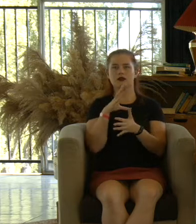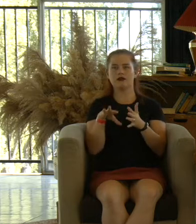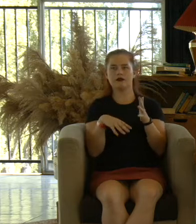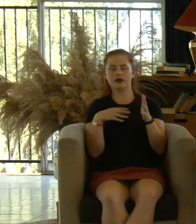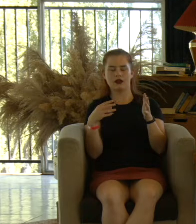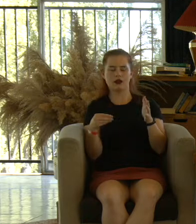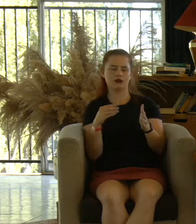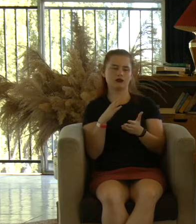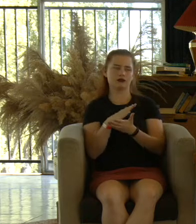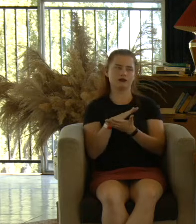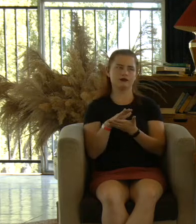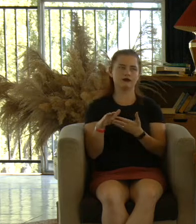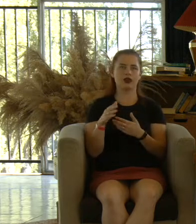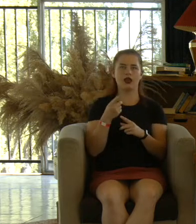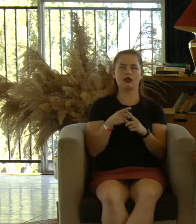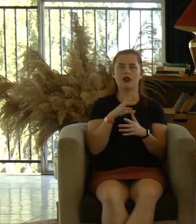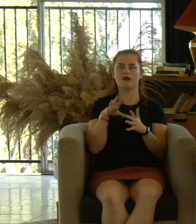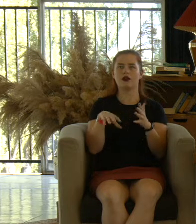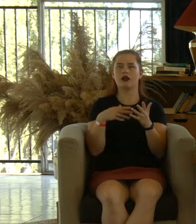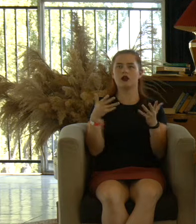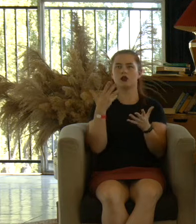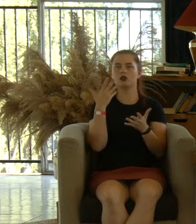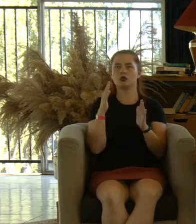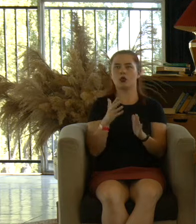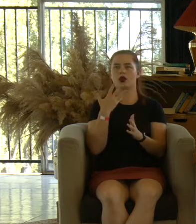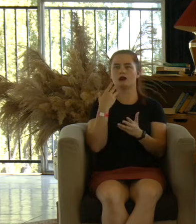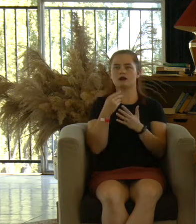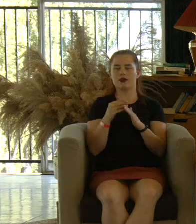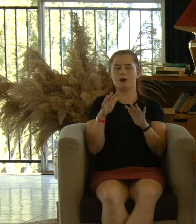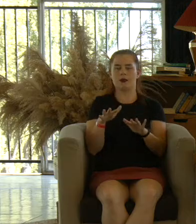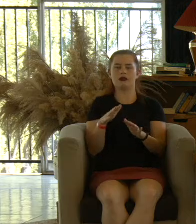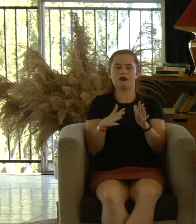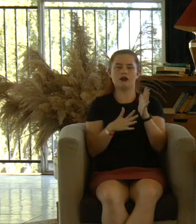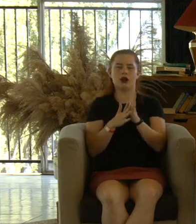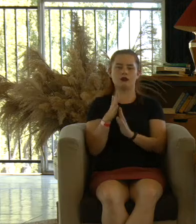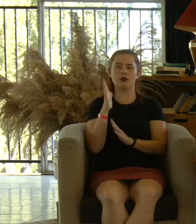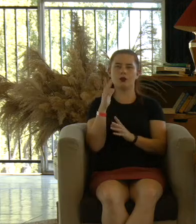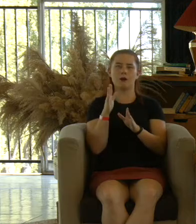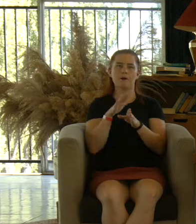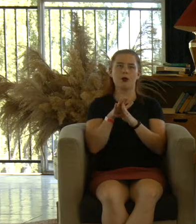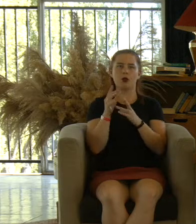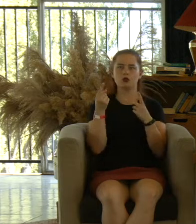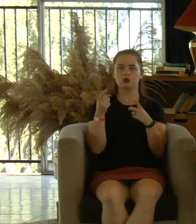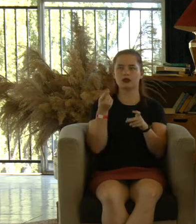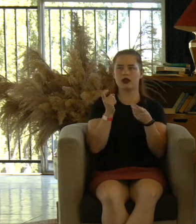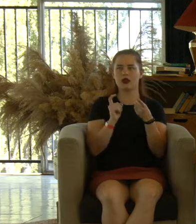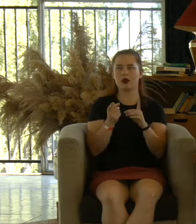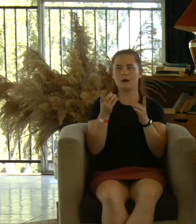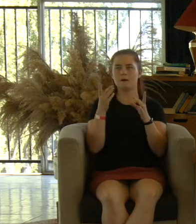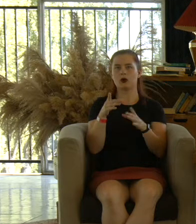автохтонный виноград. Это виноград, который на своей территории только произрастает. И он будет совершенно другой. И натуралисты просто говорят о том, что вино